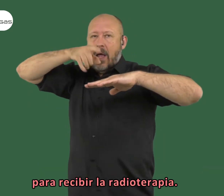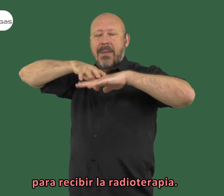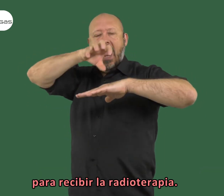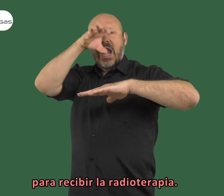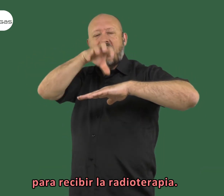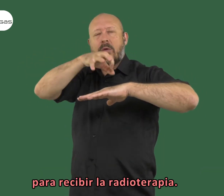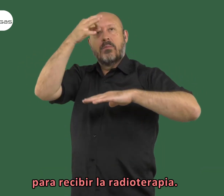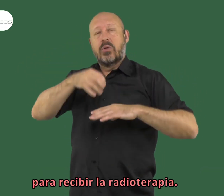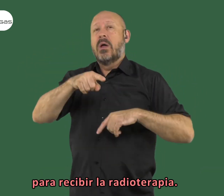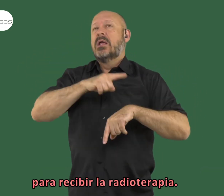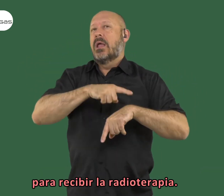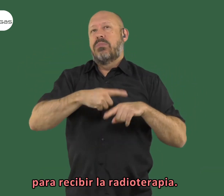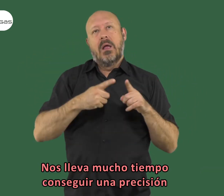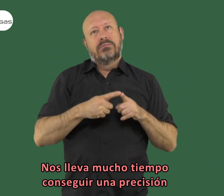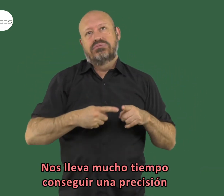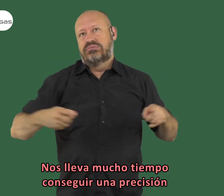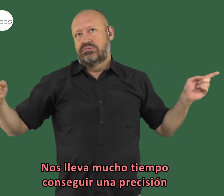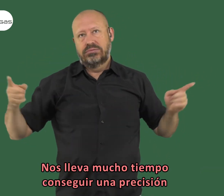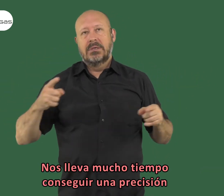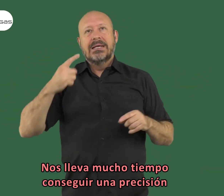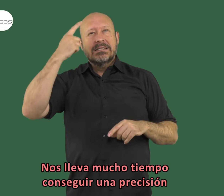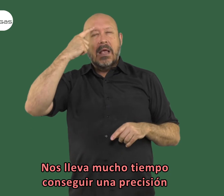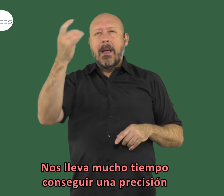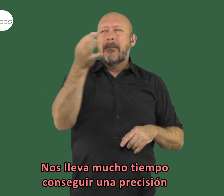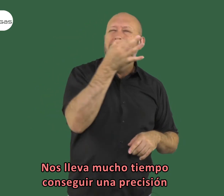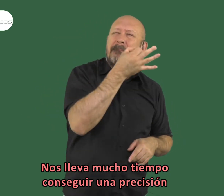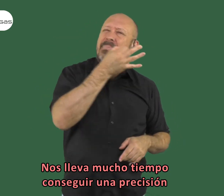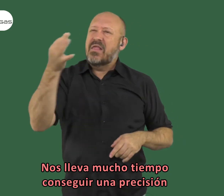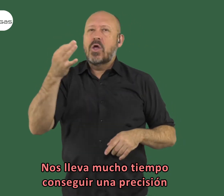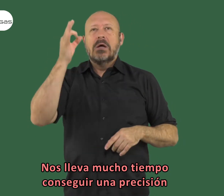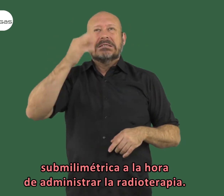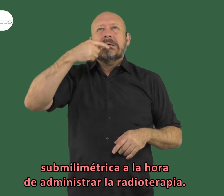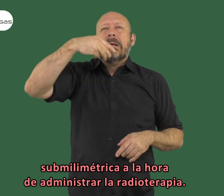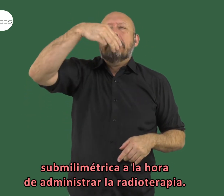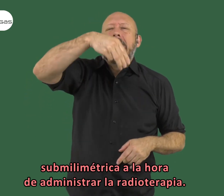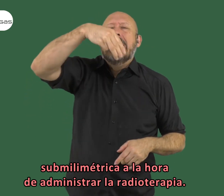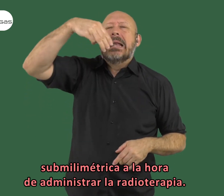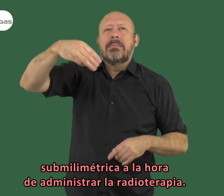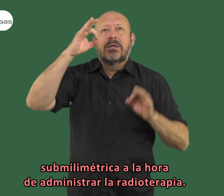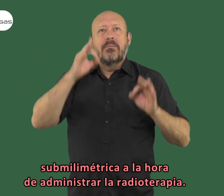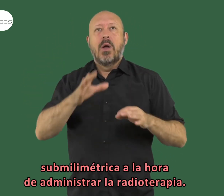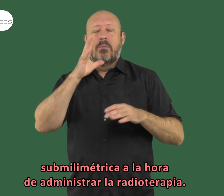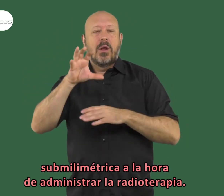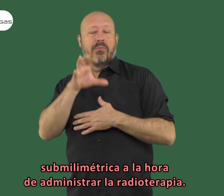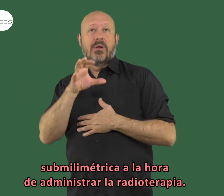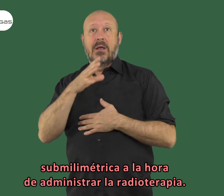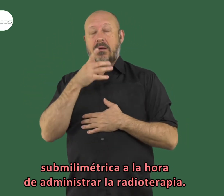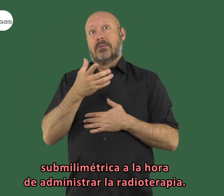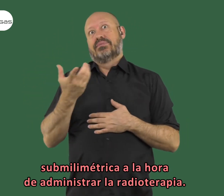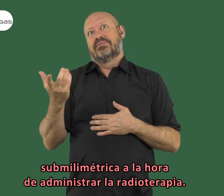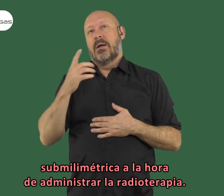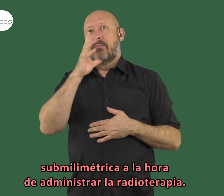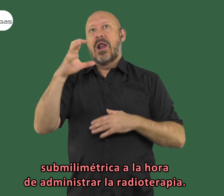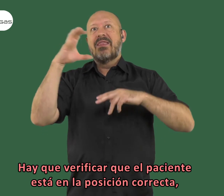recibir la radioterapia. Nos lleva mucho tiempo conseguir una precisión submilimétrica a la hora de administrar